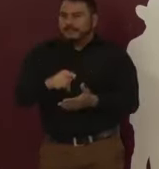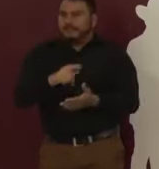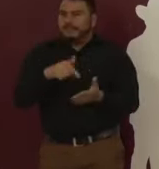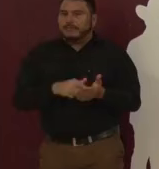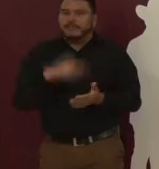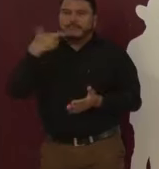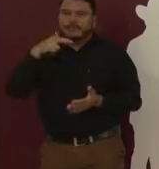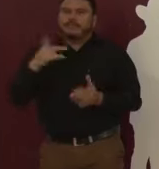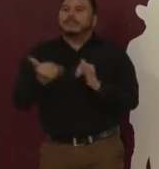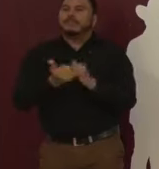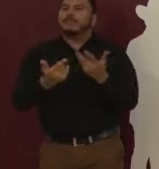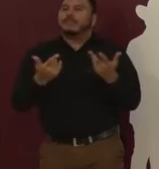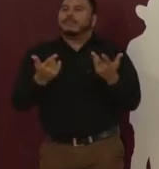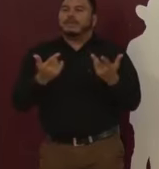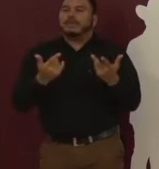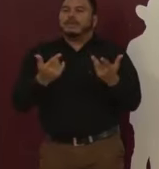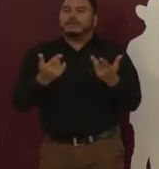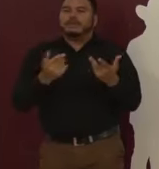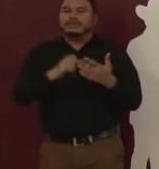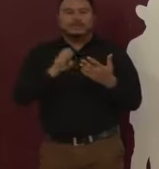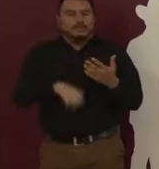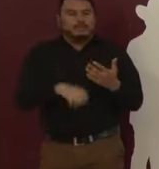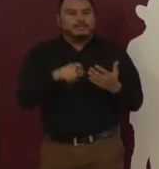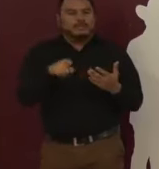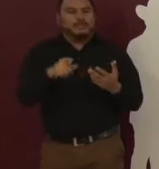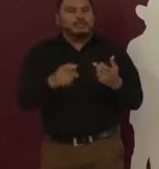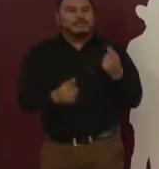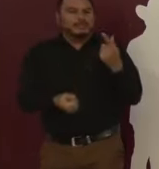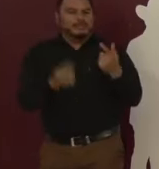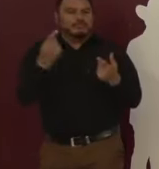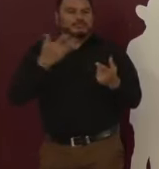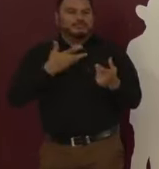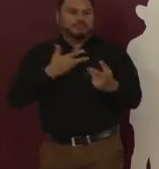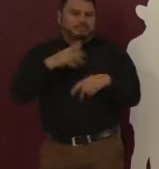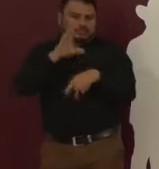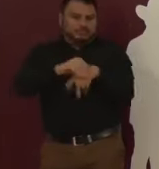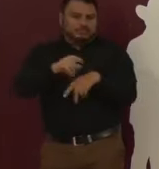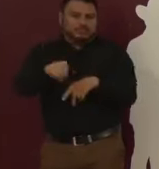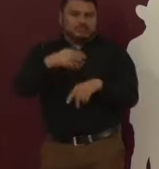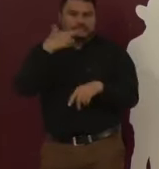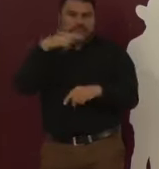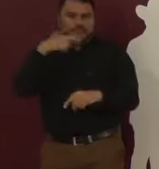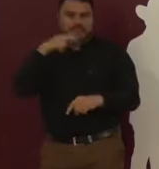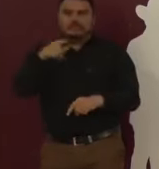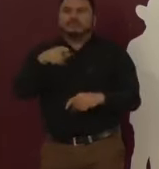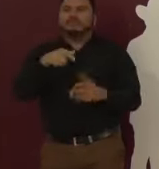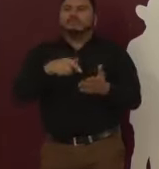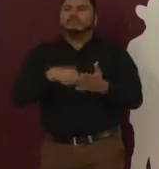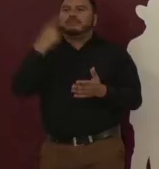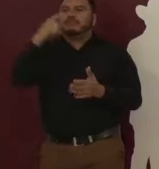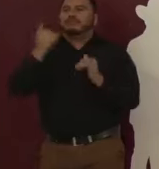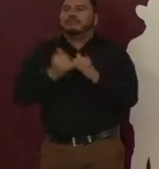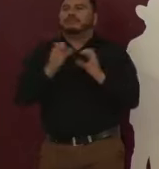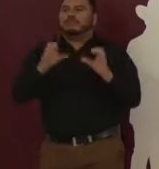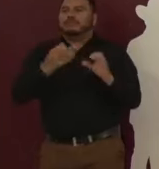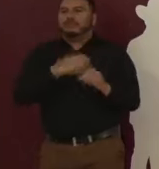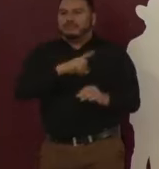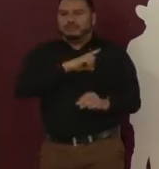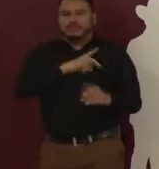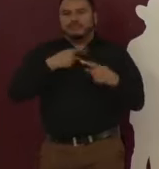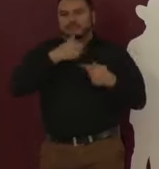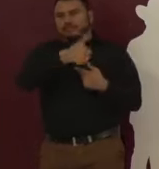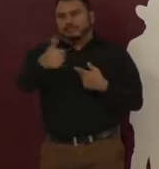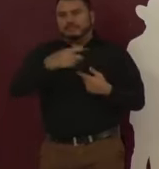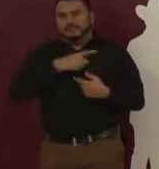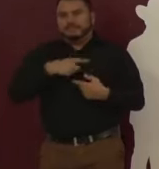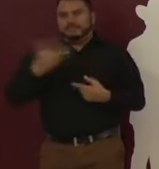A las operaciones que tienen autorizadas respecto a los protocolos de salud que a cada uno le